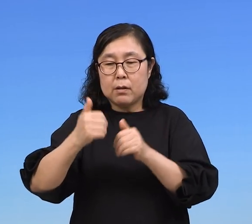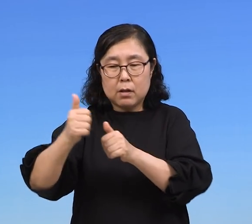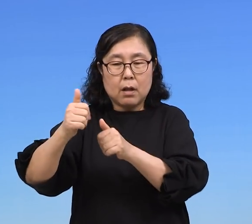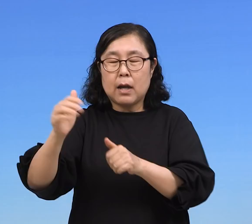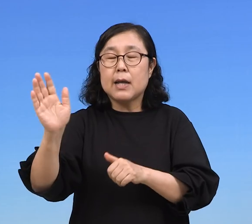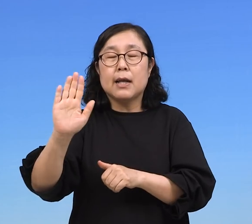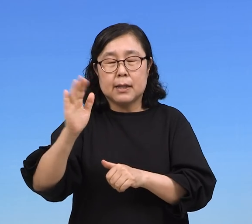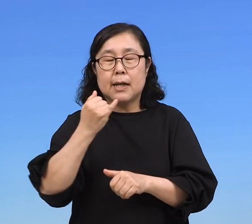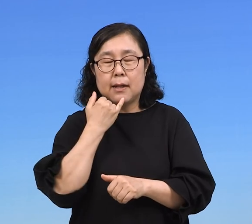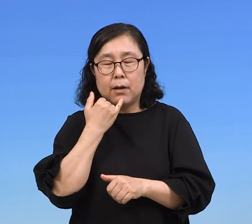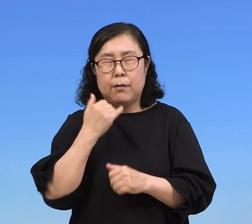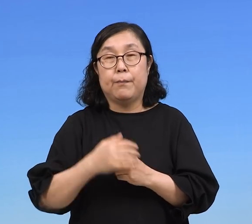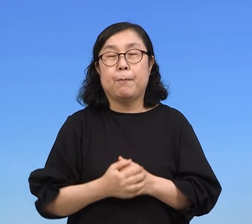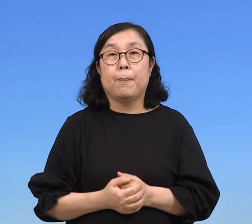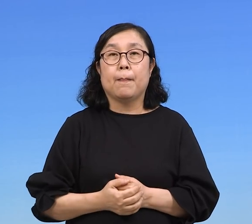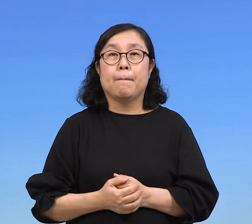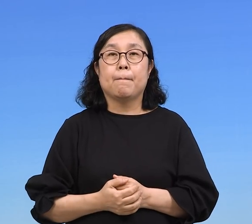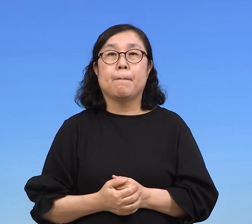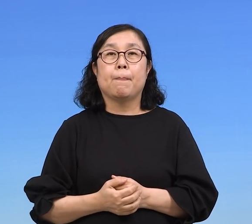따라가셔도 돼요.